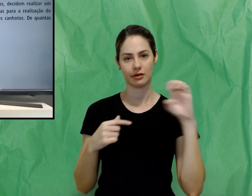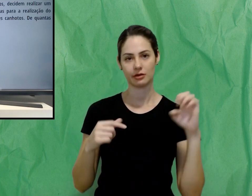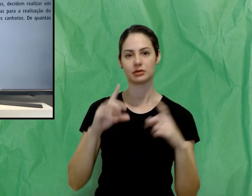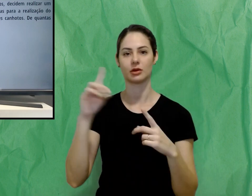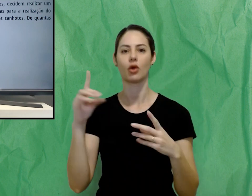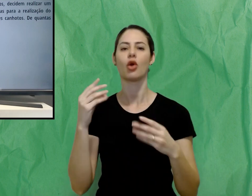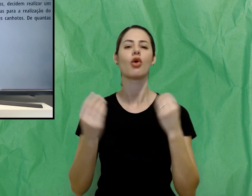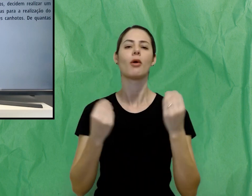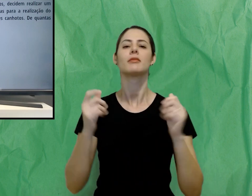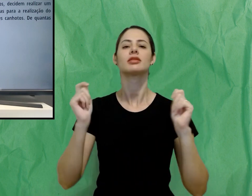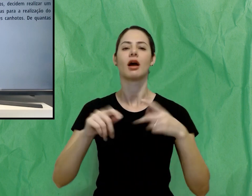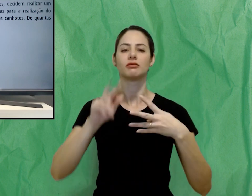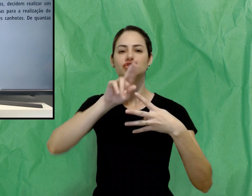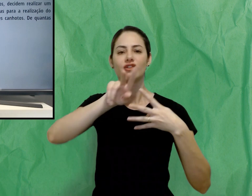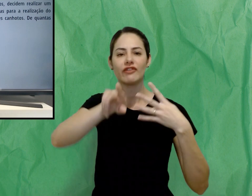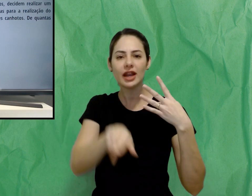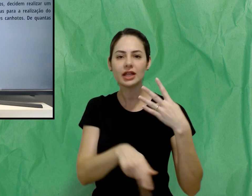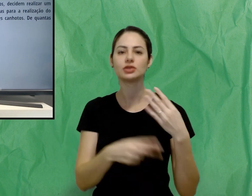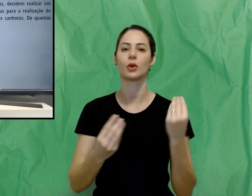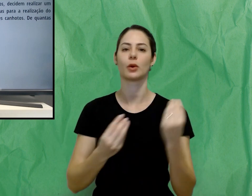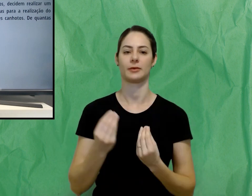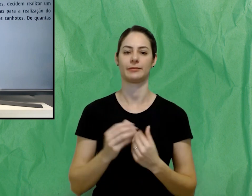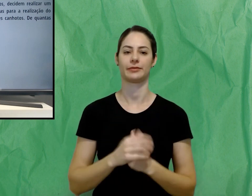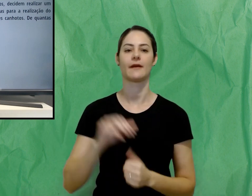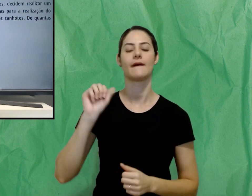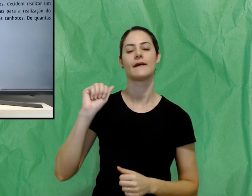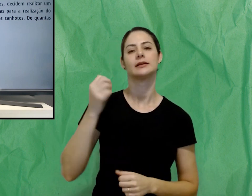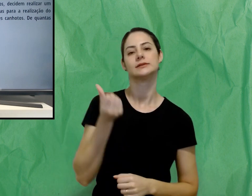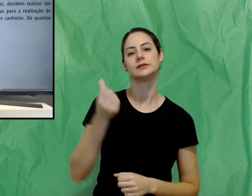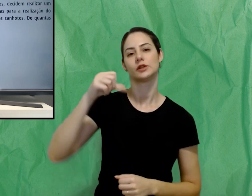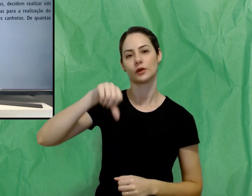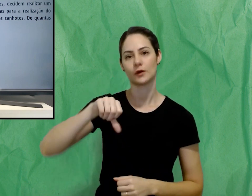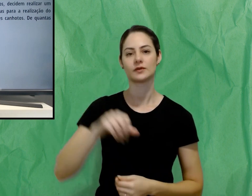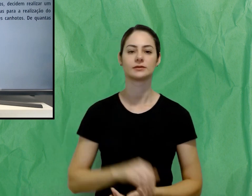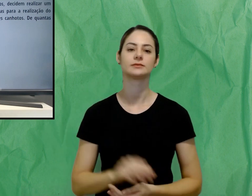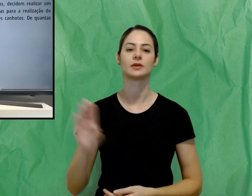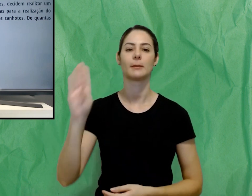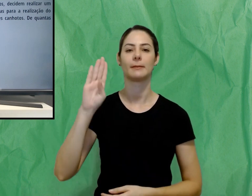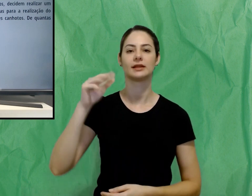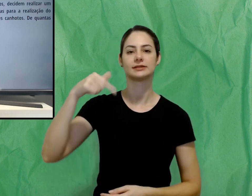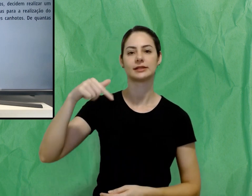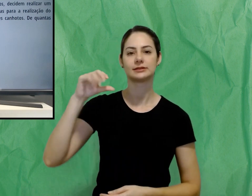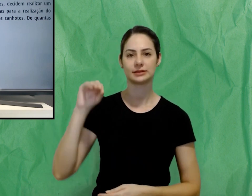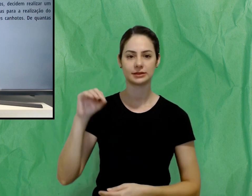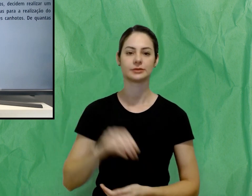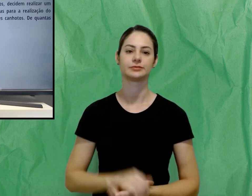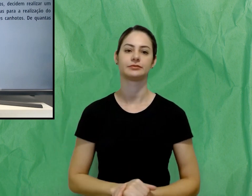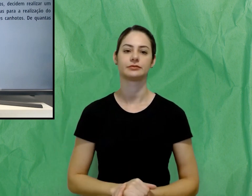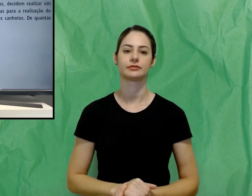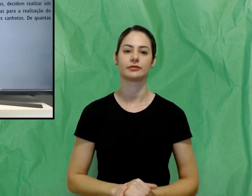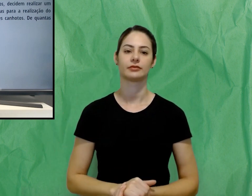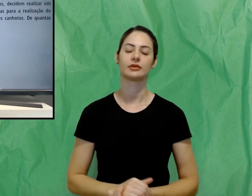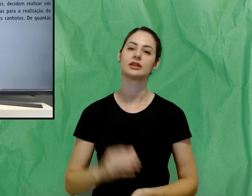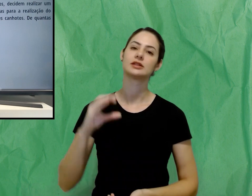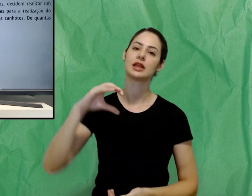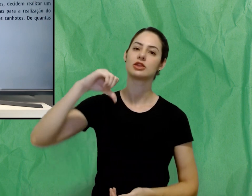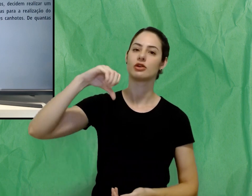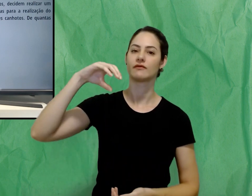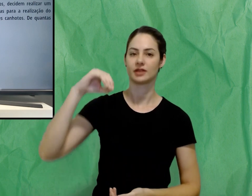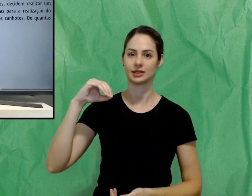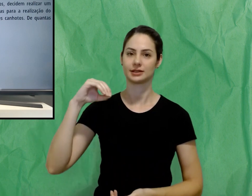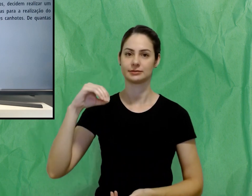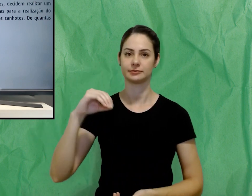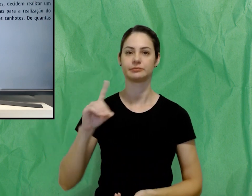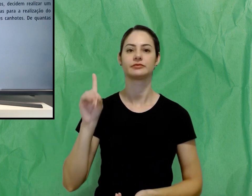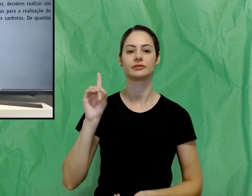duplas? Alternativa A, 69, alternativa B, 70, alternativa C, 90, alternativa